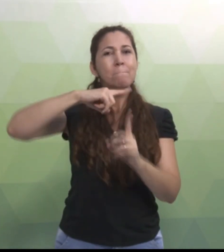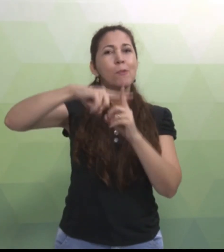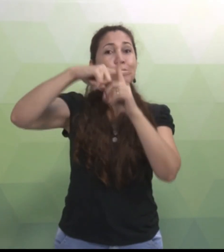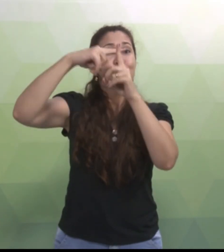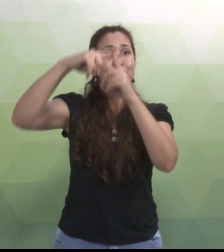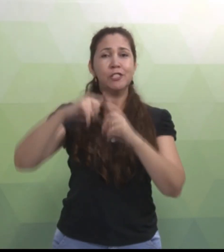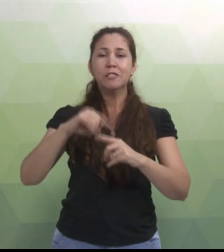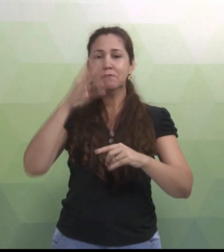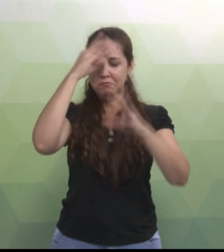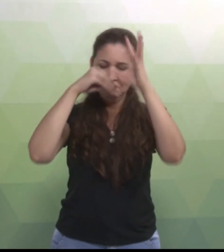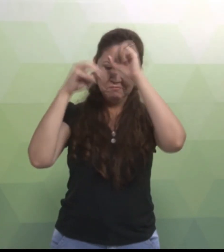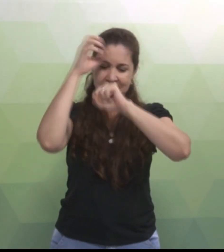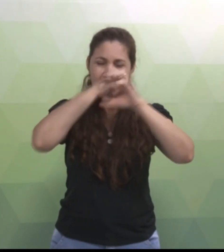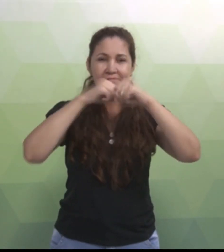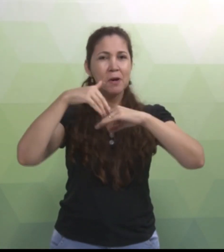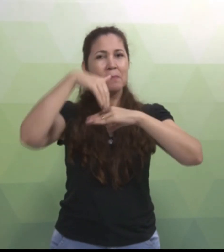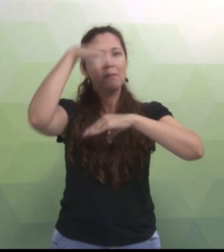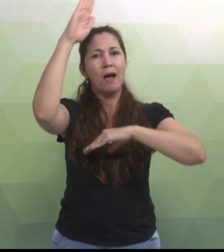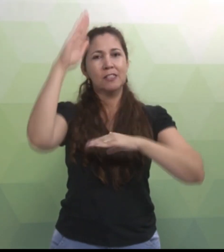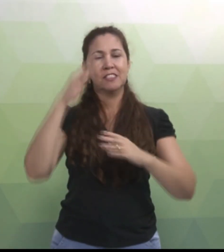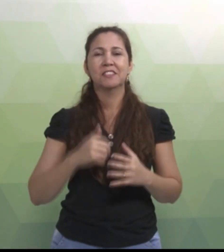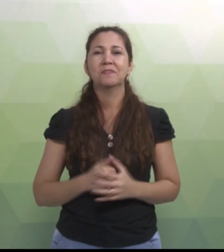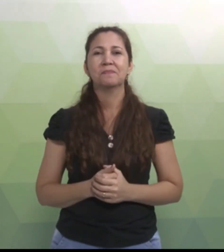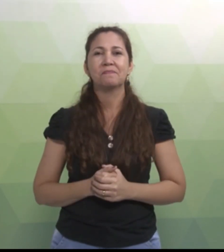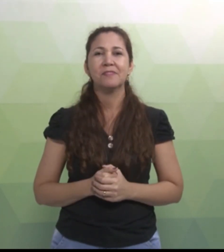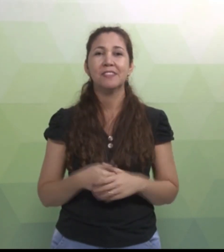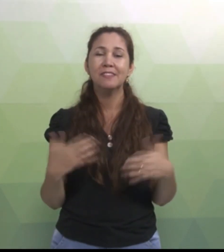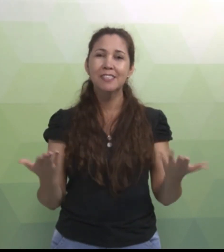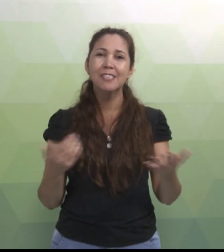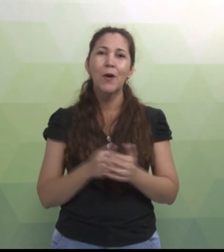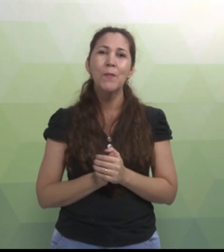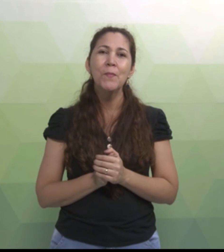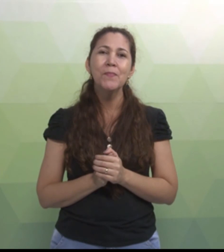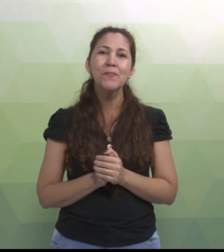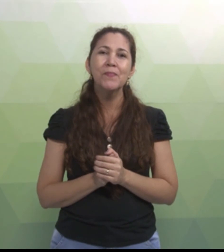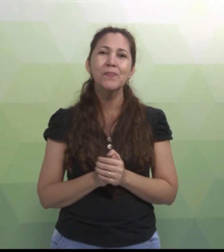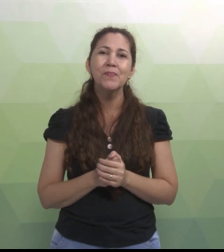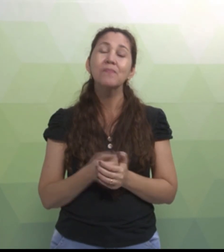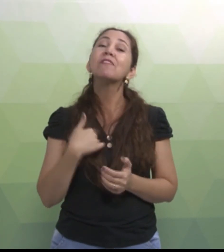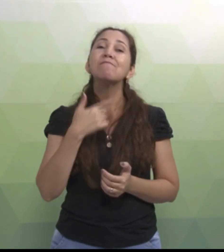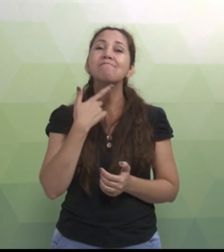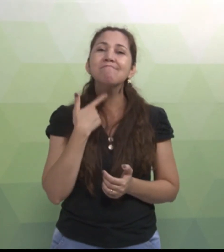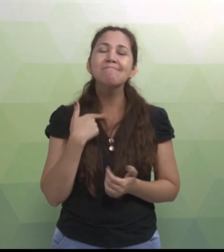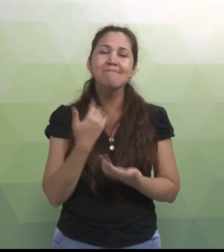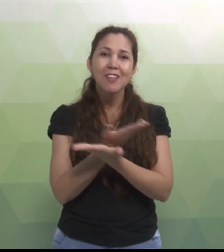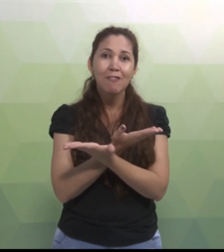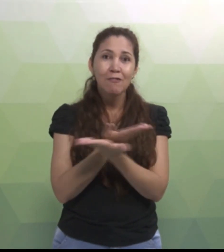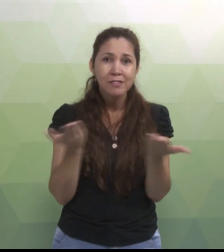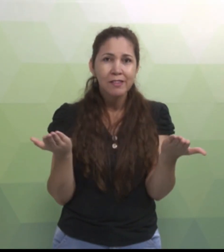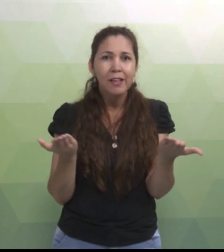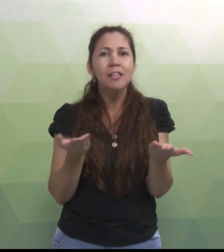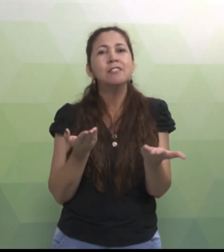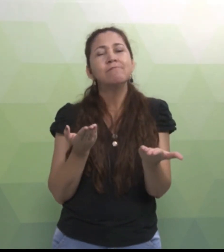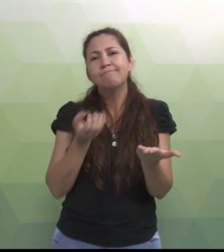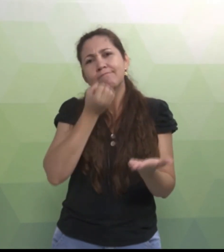materiais, que vai favorecer positivamente esse desenvolvimento. Então, espero que vocês